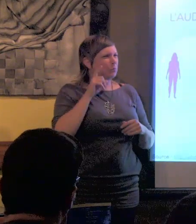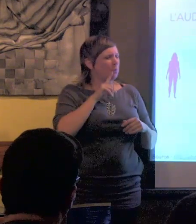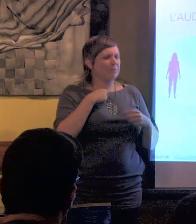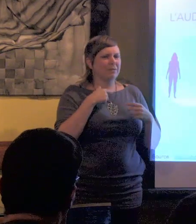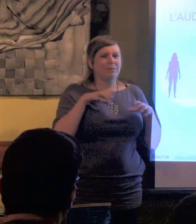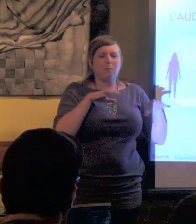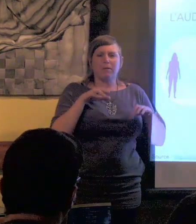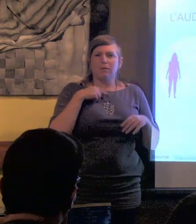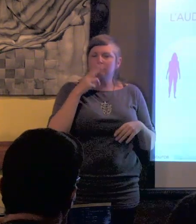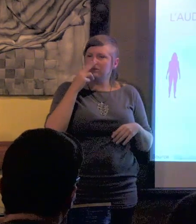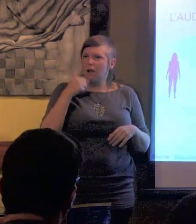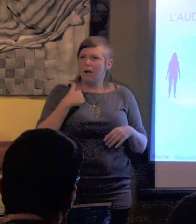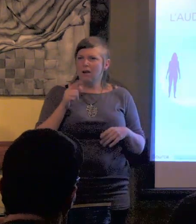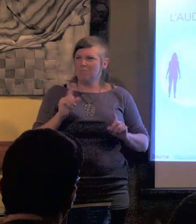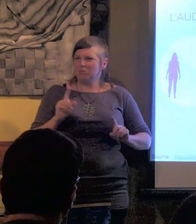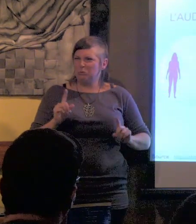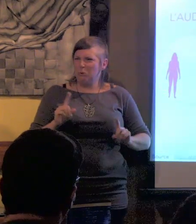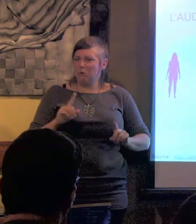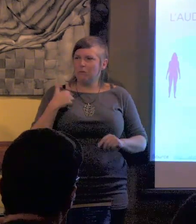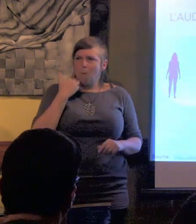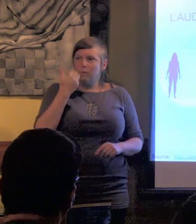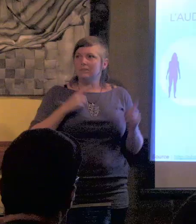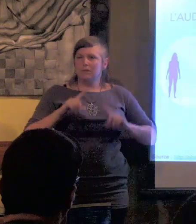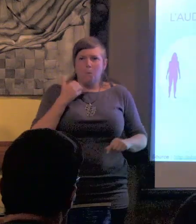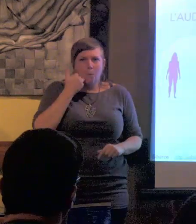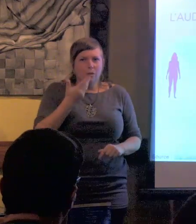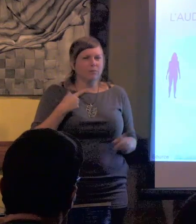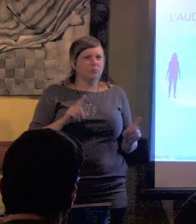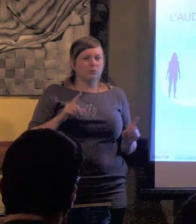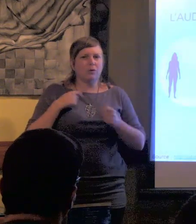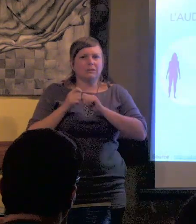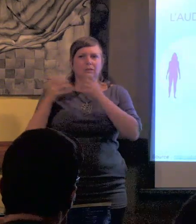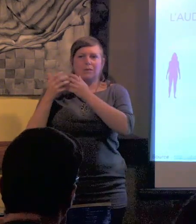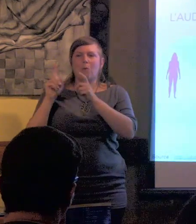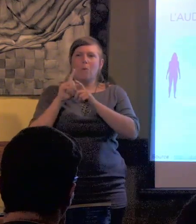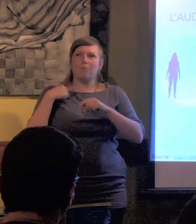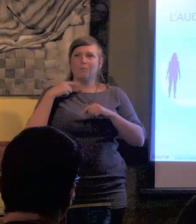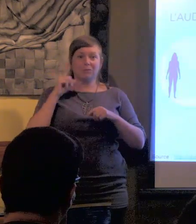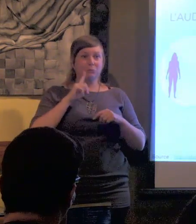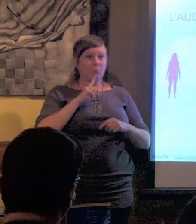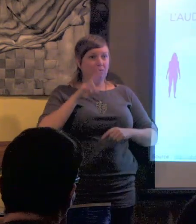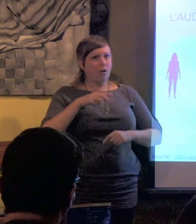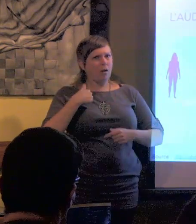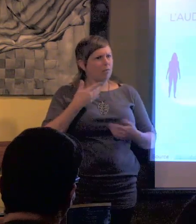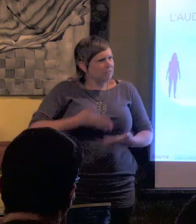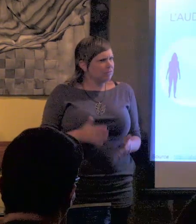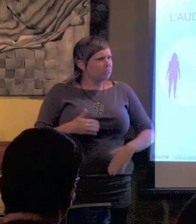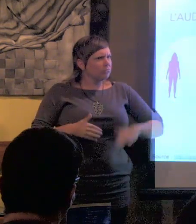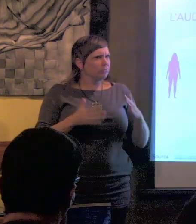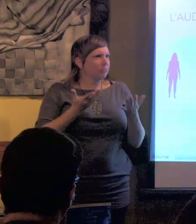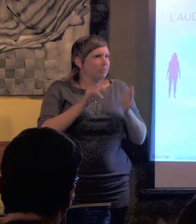petit peu le comportement ou la manière. Mais moi, je trouve, tu sais que ça ne fait pas partie de toi d'avoir un masque